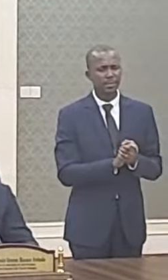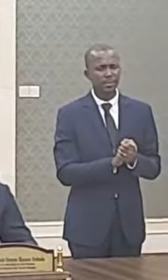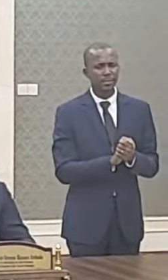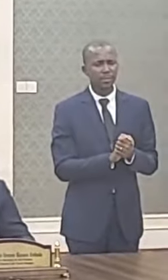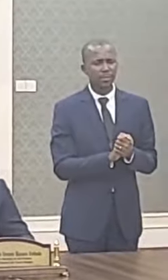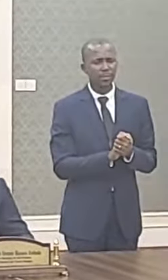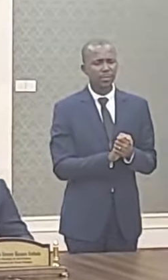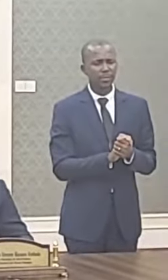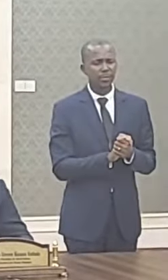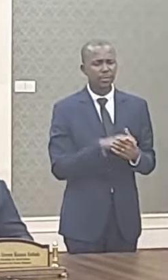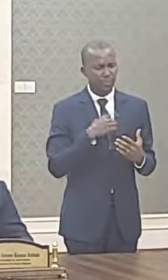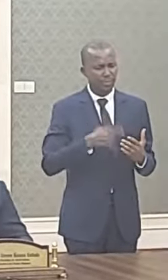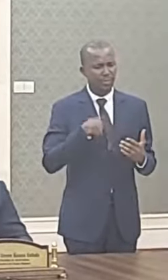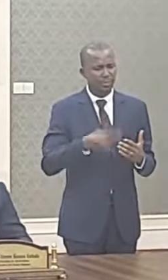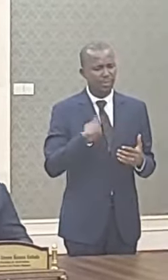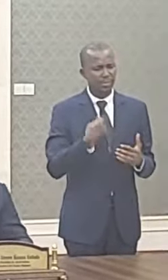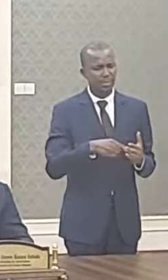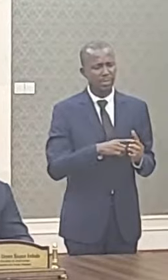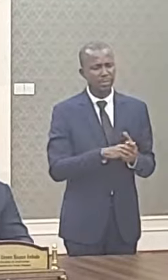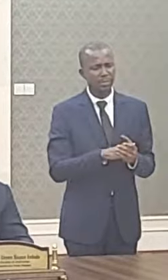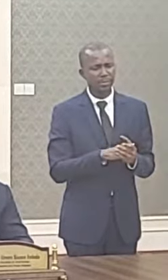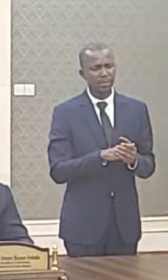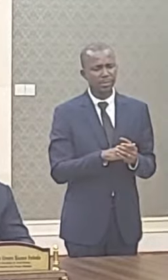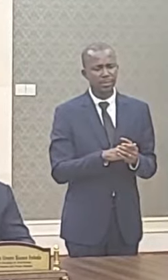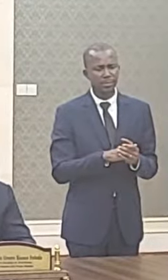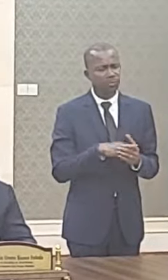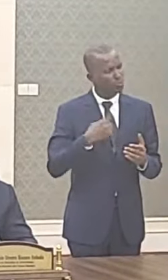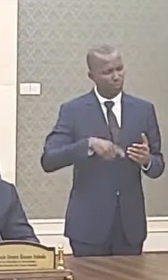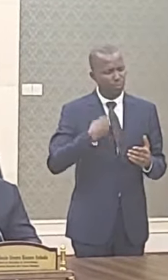ton retour, tu vas voir. Voilà, on a toujours fonctionné